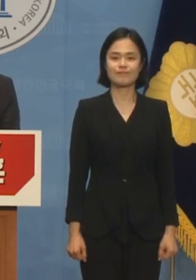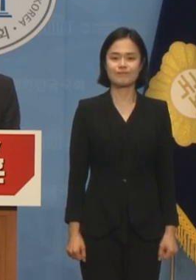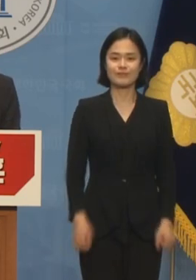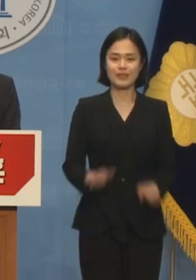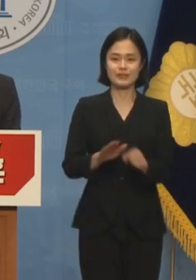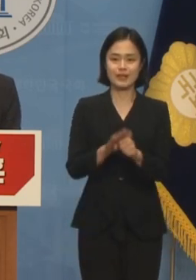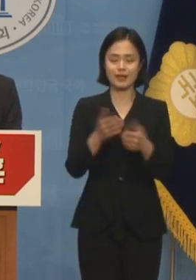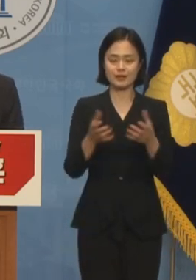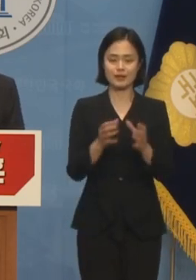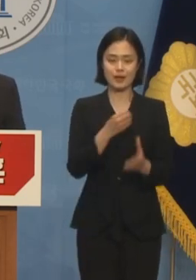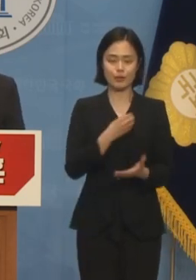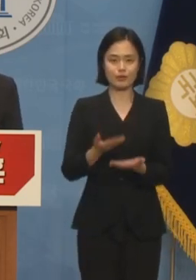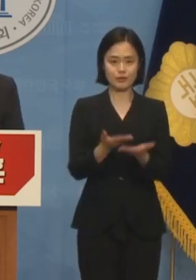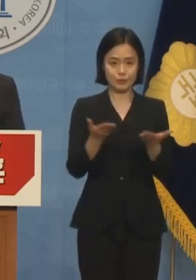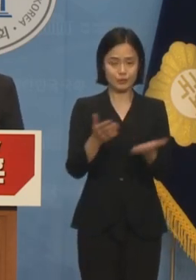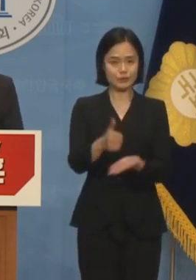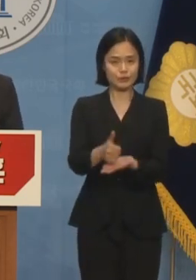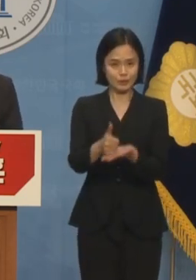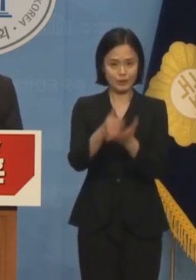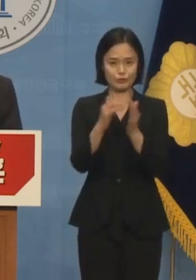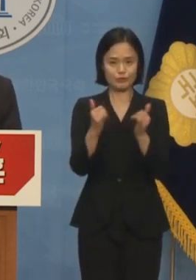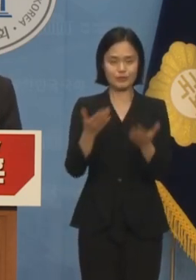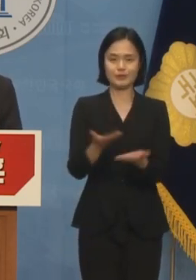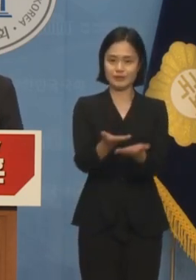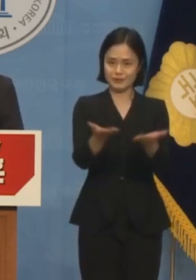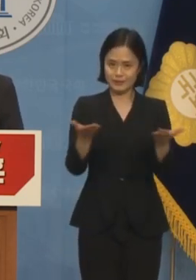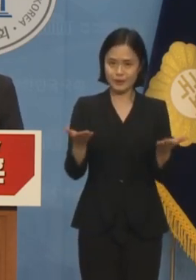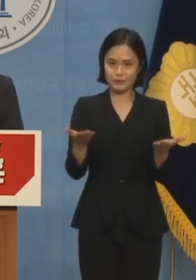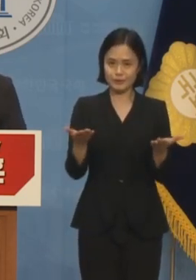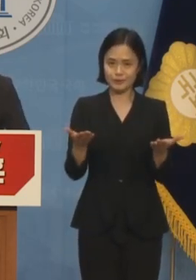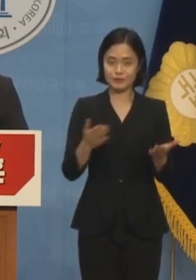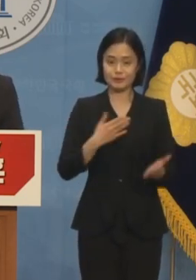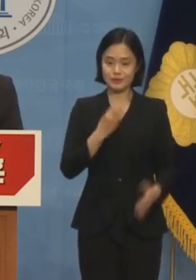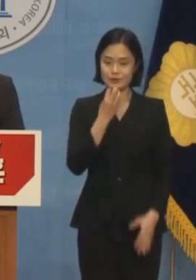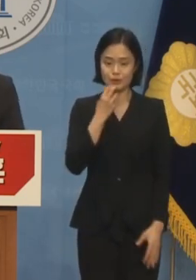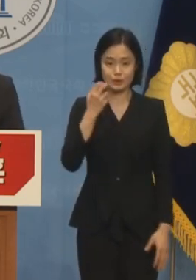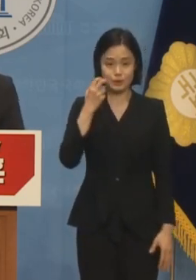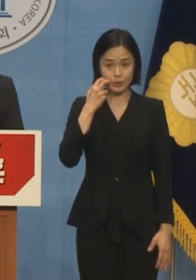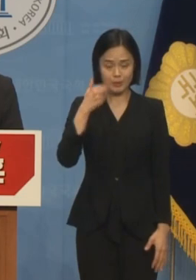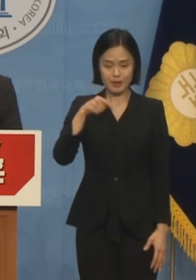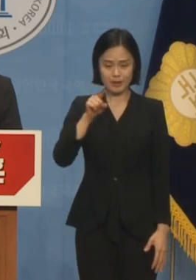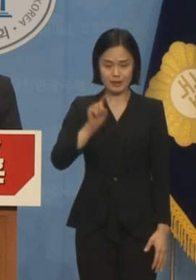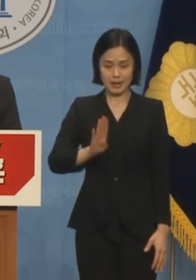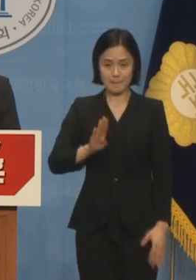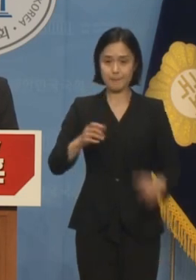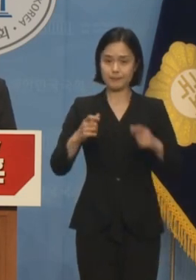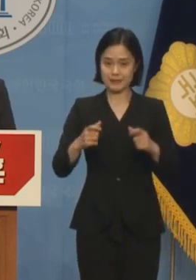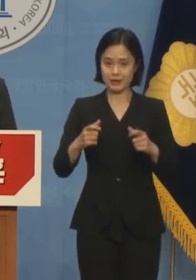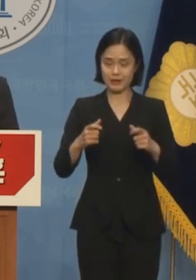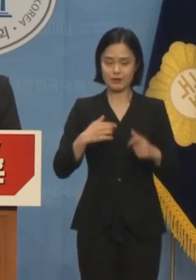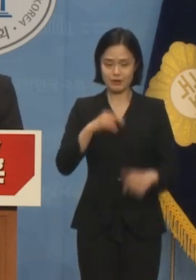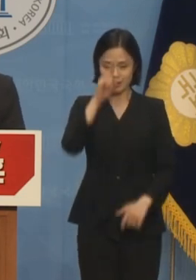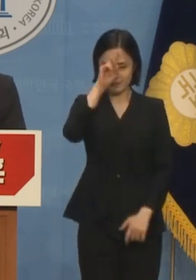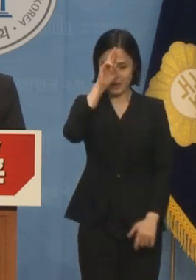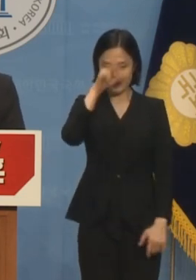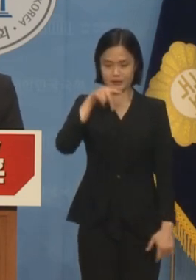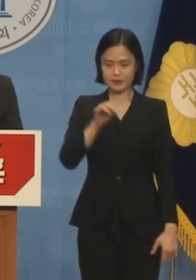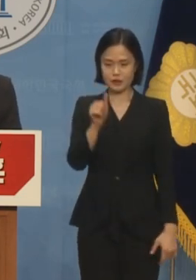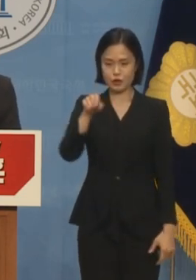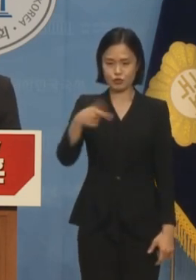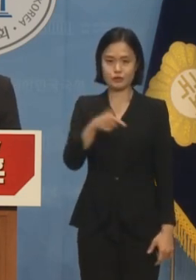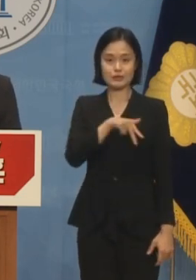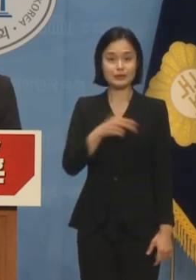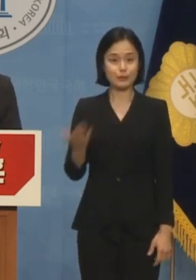사랑하는 당원 동지 여러분, 존경하는 국민 여러분, 서울 송파갑 국회의원 박정훈입니다. 저는 오늘 당